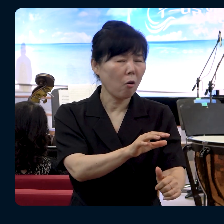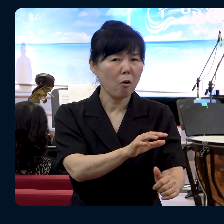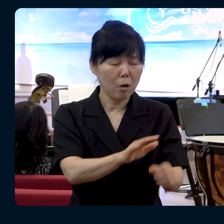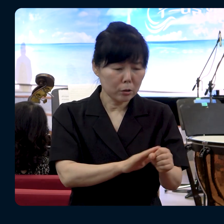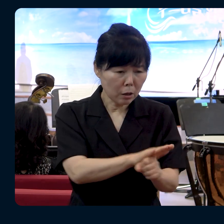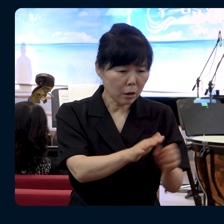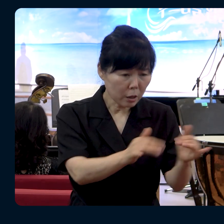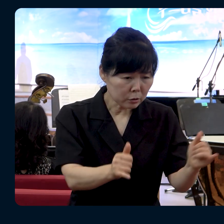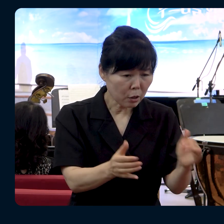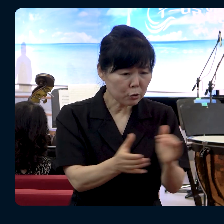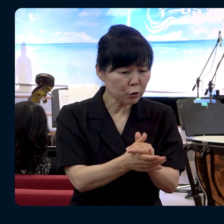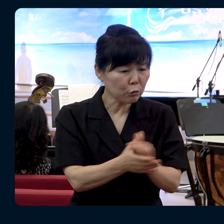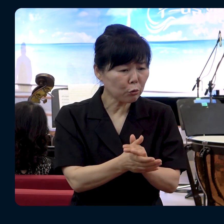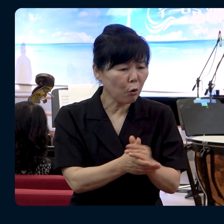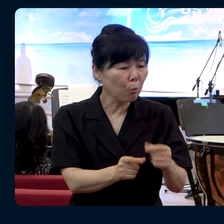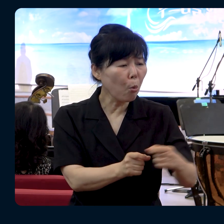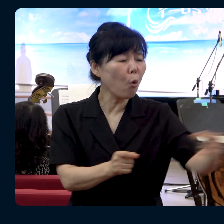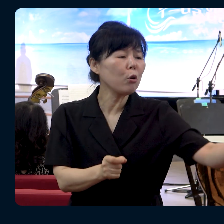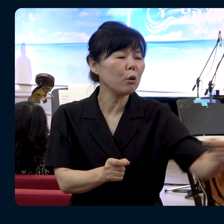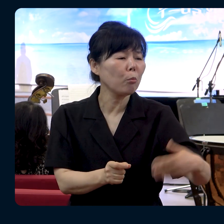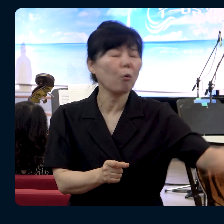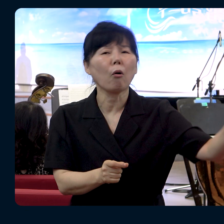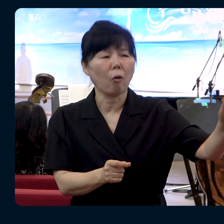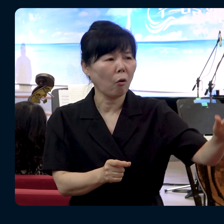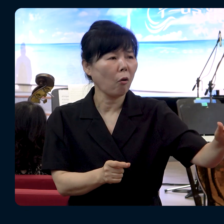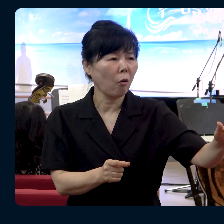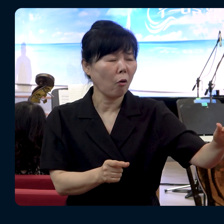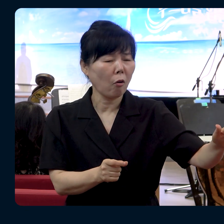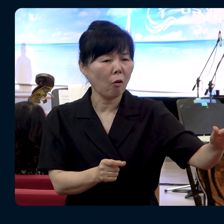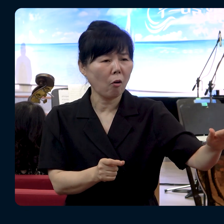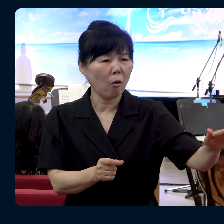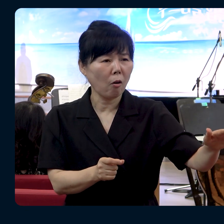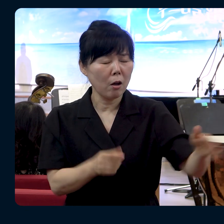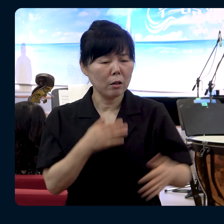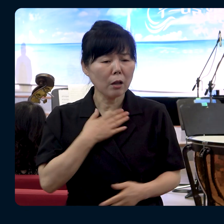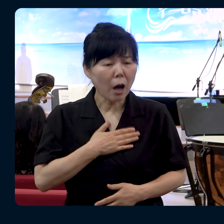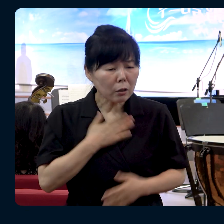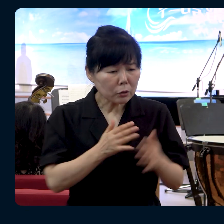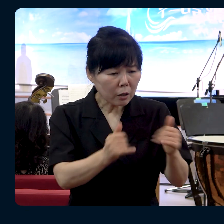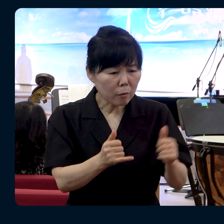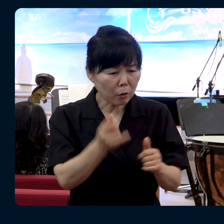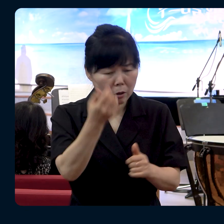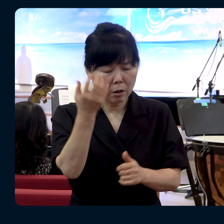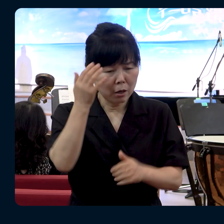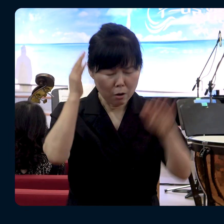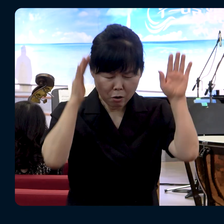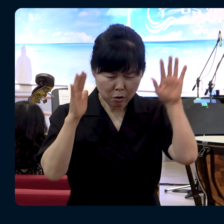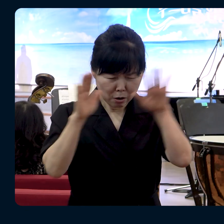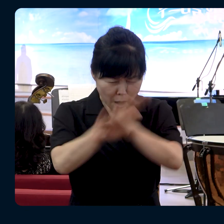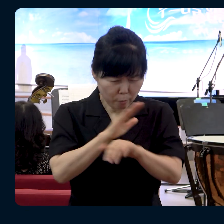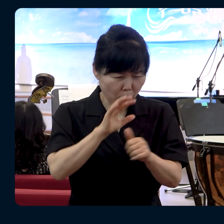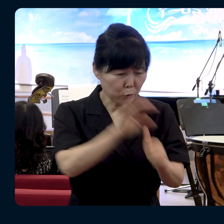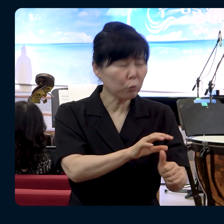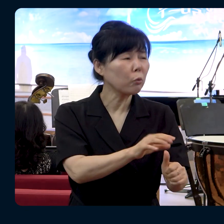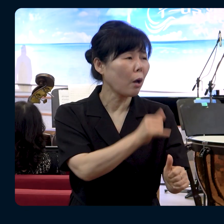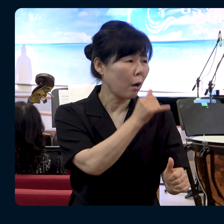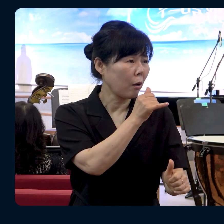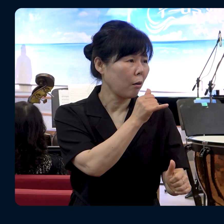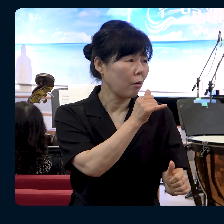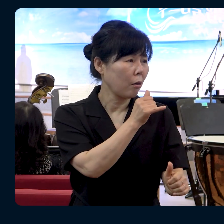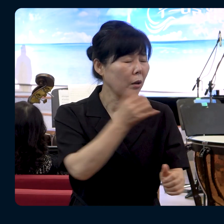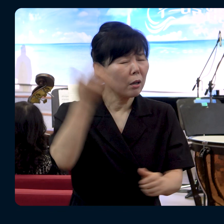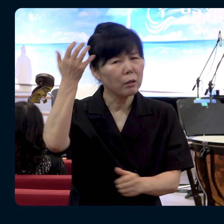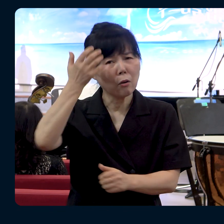사랑하는 자와 친구를 멀리 떠나게 하셨고 내가 아는 자를 흑암에 두셨다. 그러니까 이 영혼이